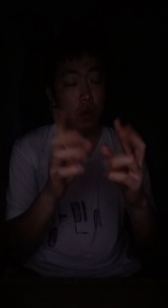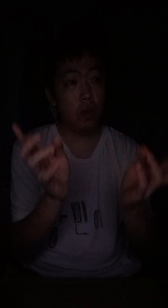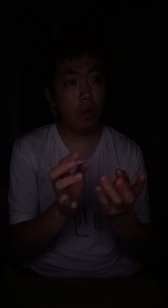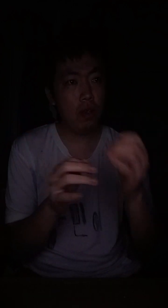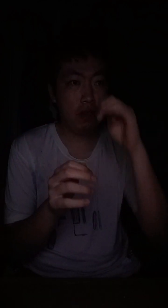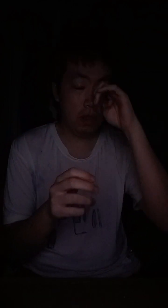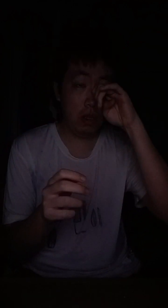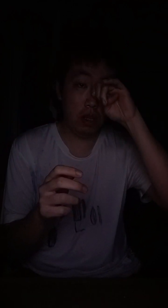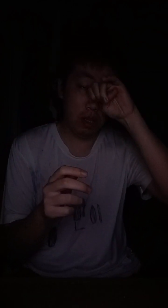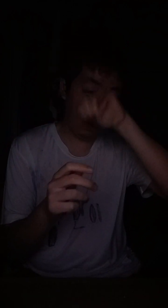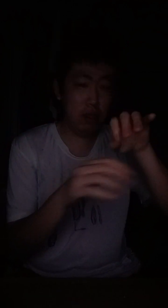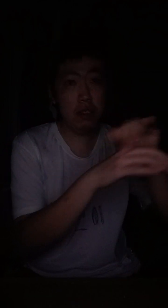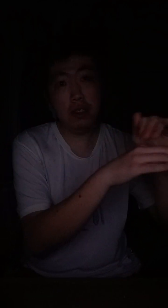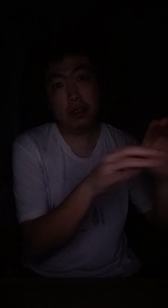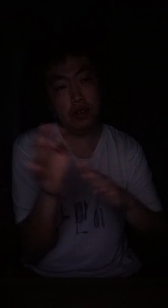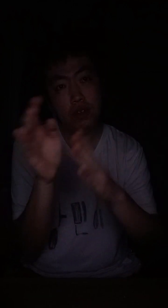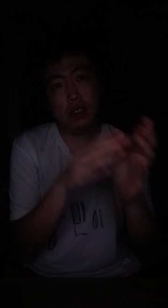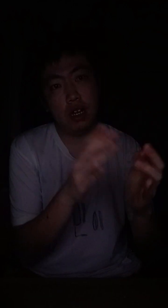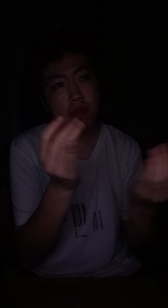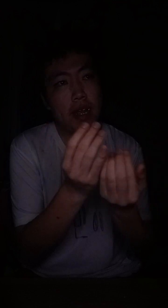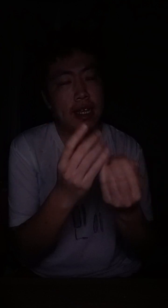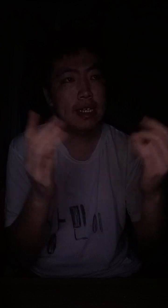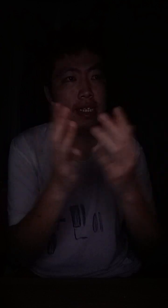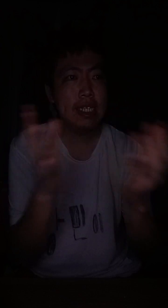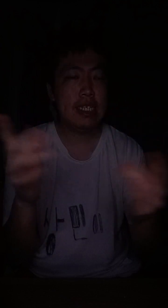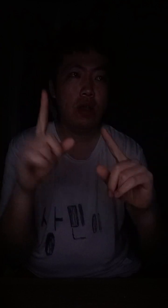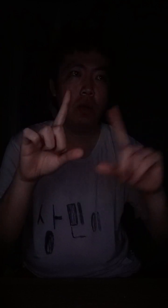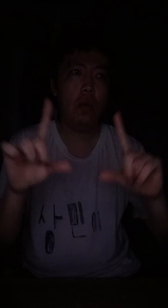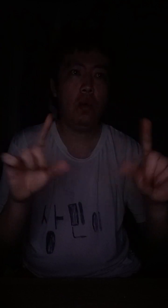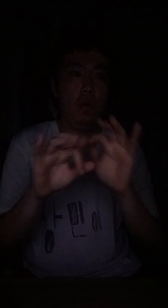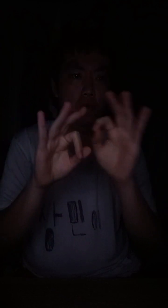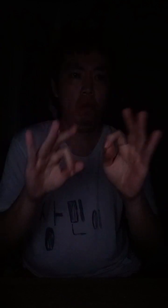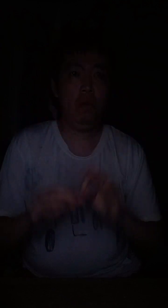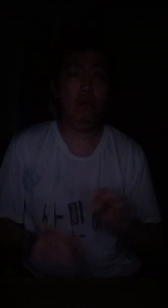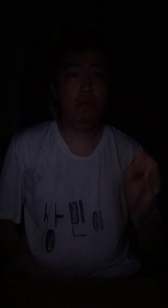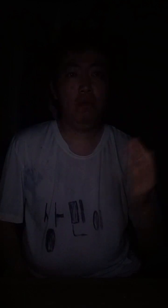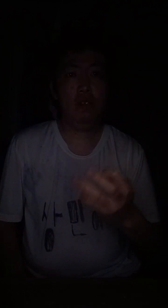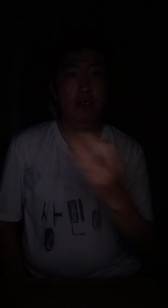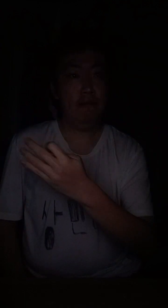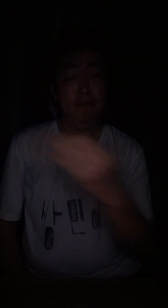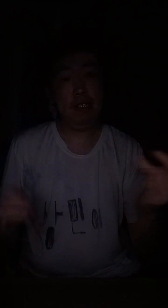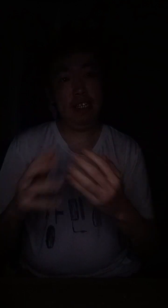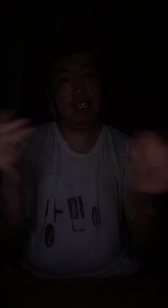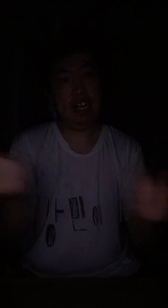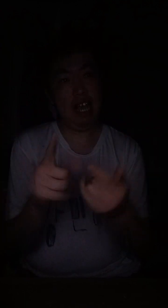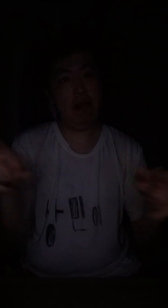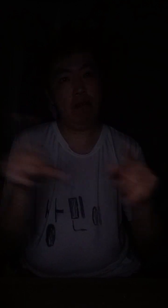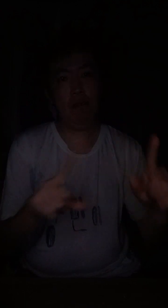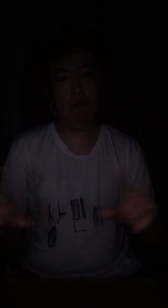주둔하는 극우 인사의 라디오 프로그램 진행도 여전합니다. 처음부터 끝까지 다 합법적으로 이루어졌는데 이걸